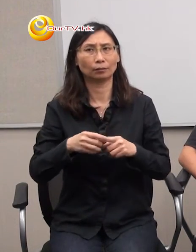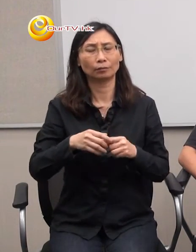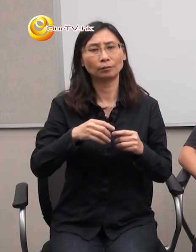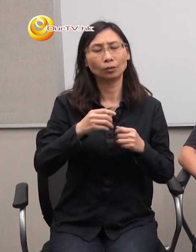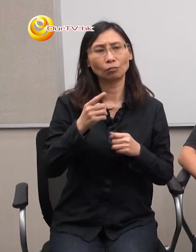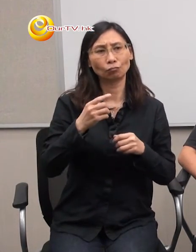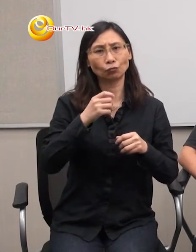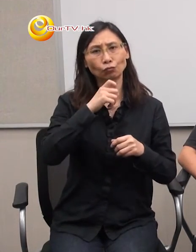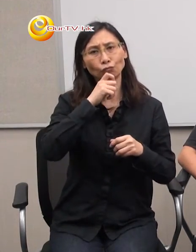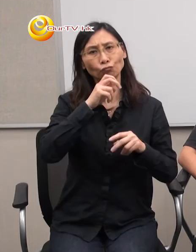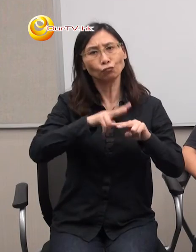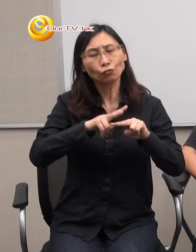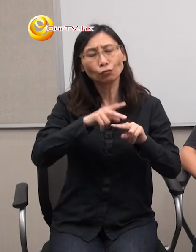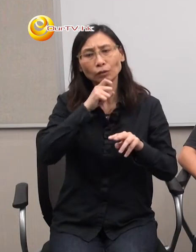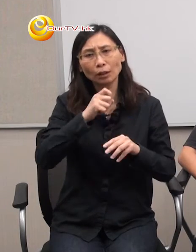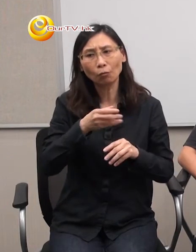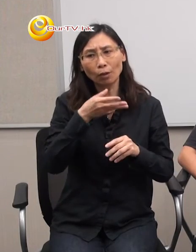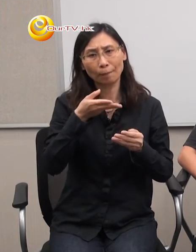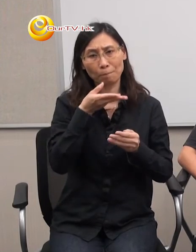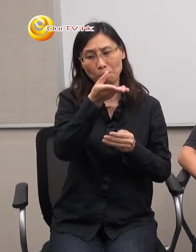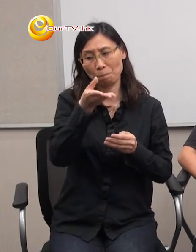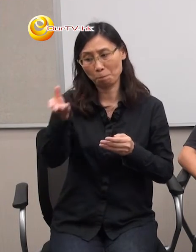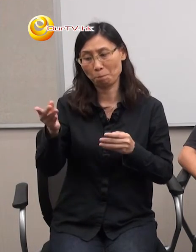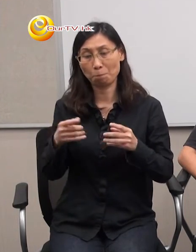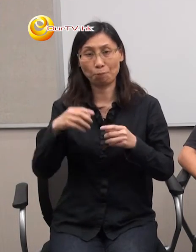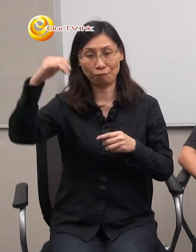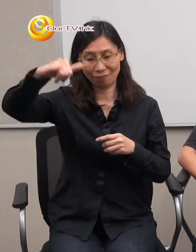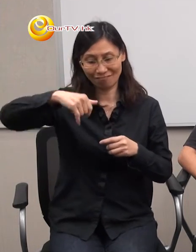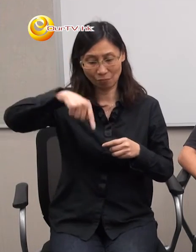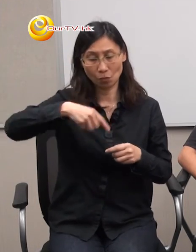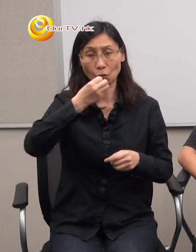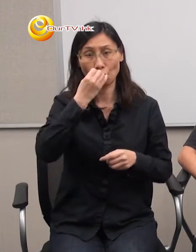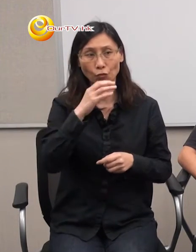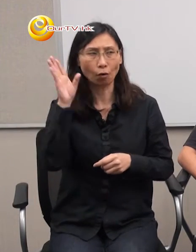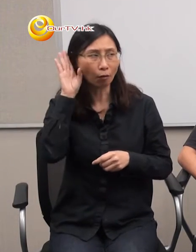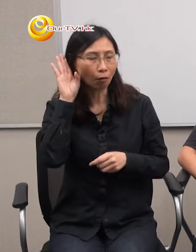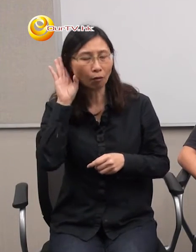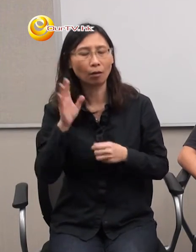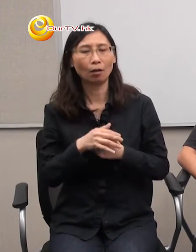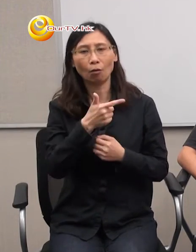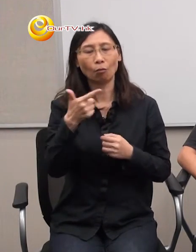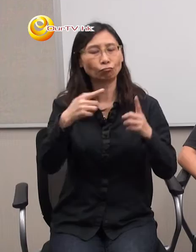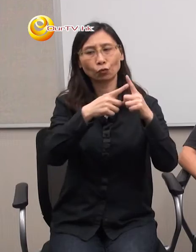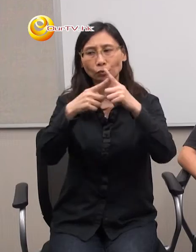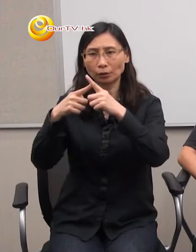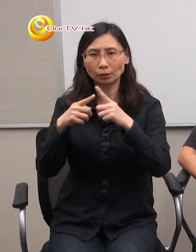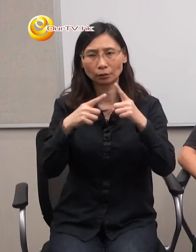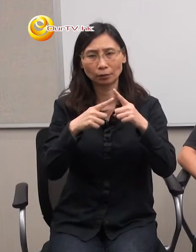實中共都有派一啲人，即係落嚟香港收風。咁然之後有一啲即係民主黨嘅人，咁好可能即